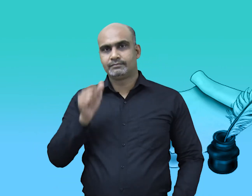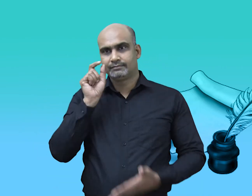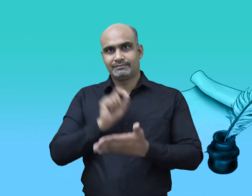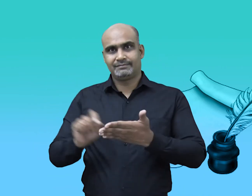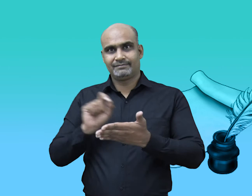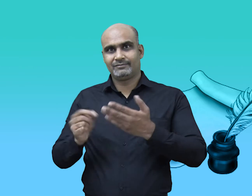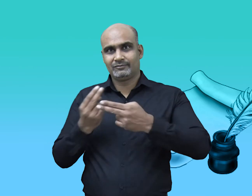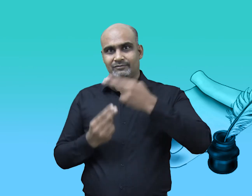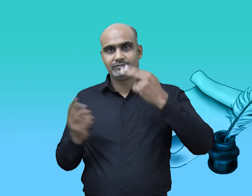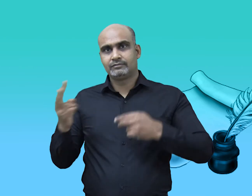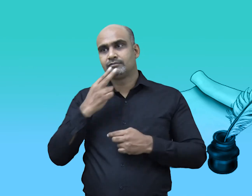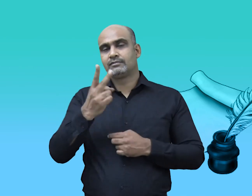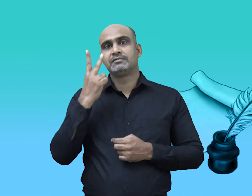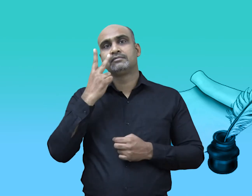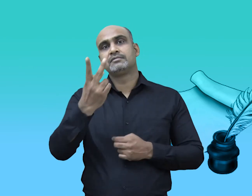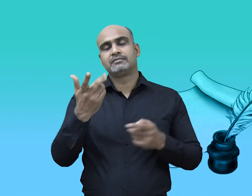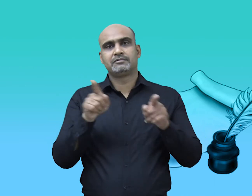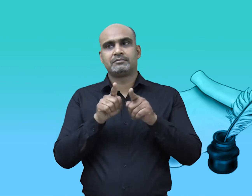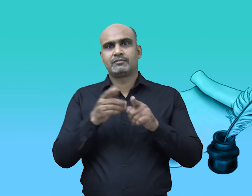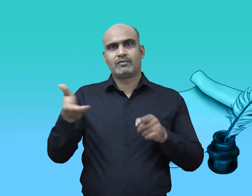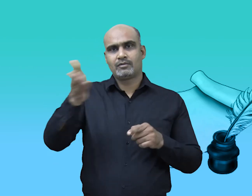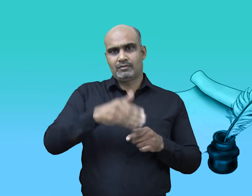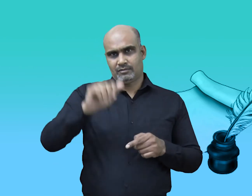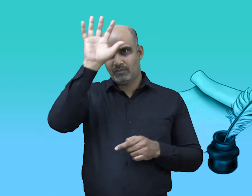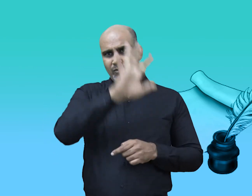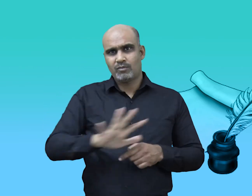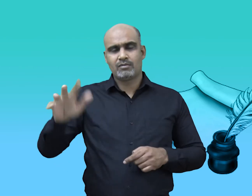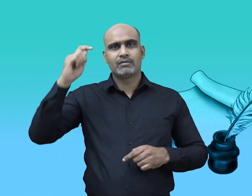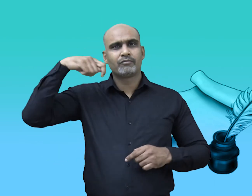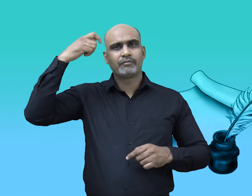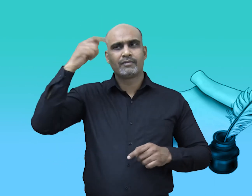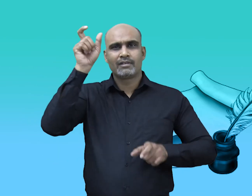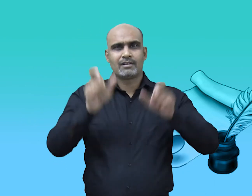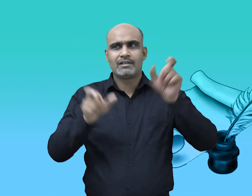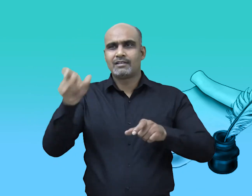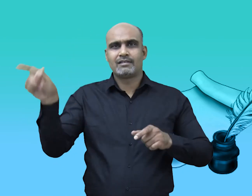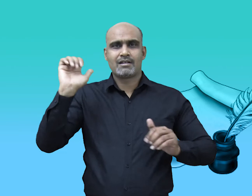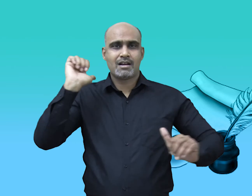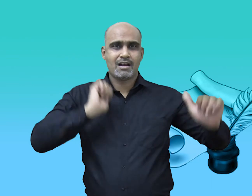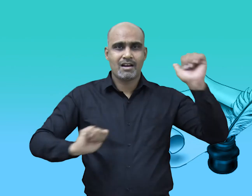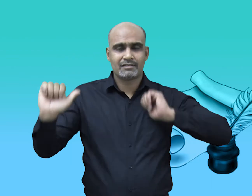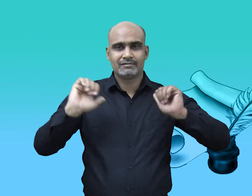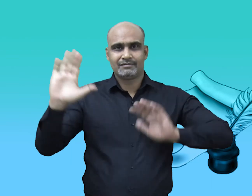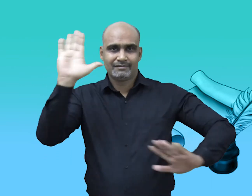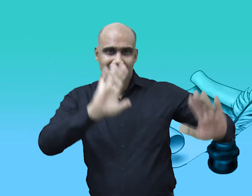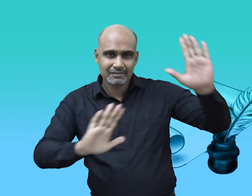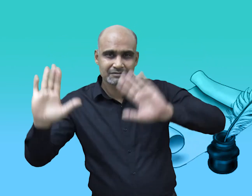कवि कहते हैं कि हमारे देश की फिल्मों में हम अभिनेता और अभिनेत्रियों के